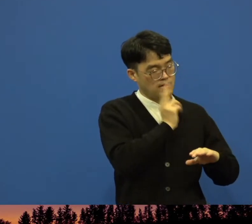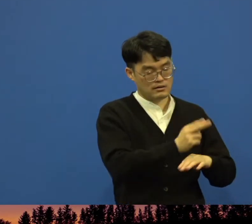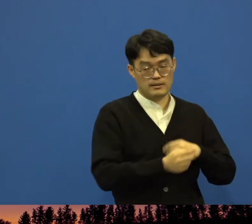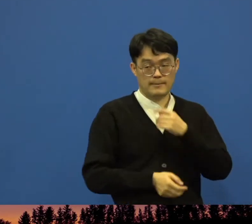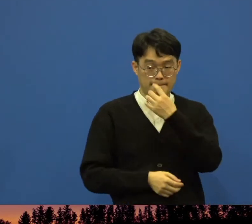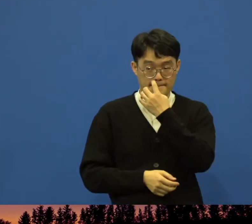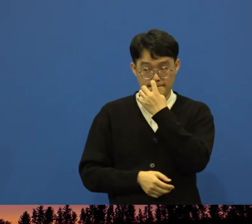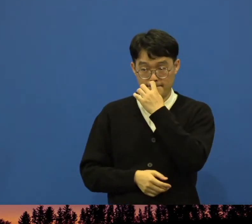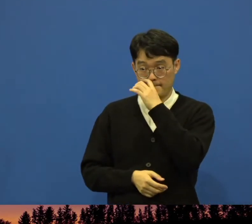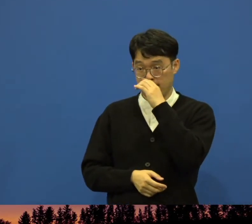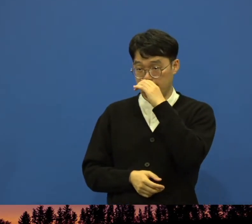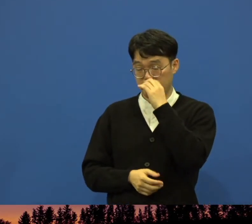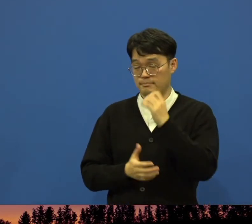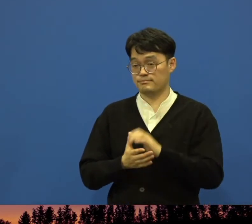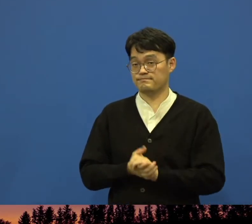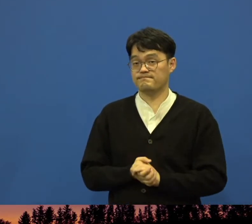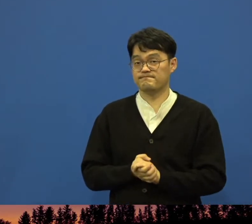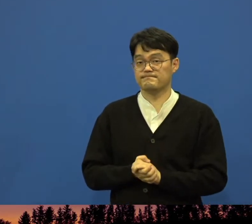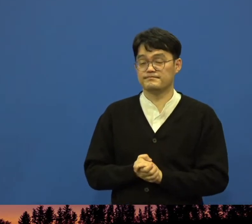그리고